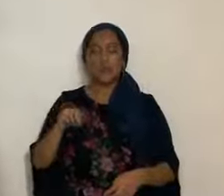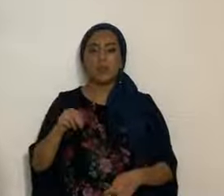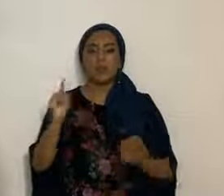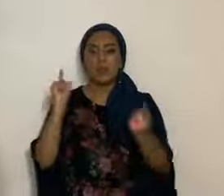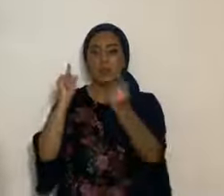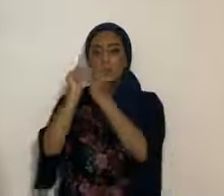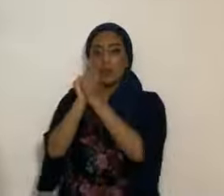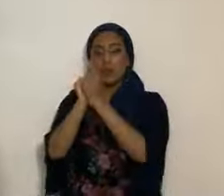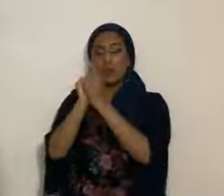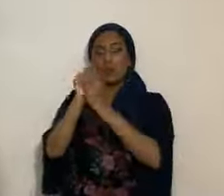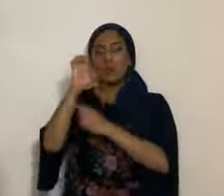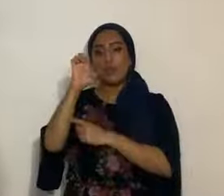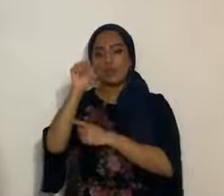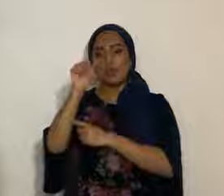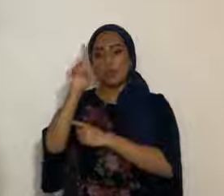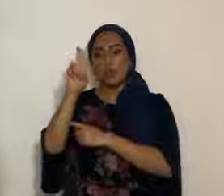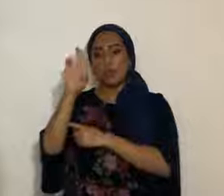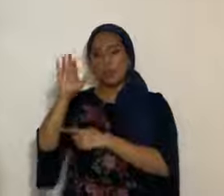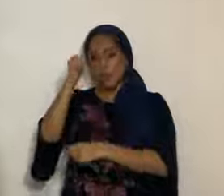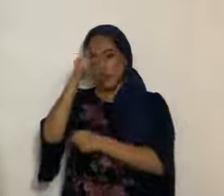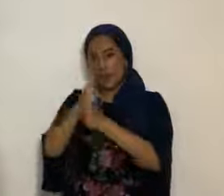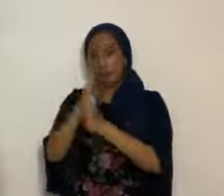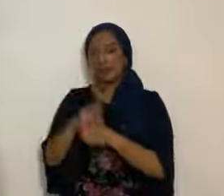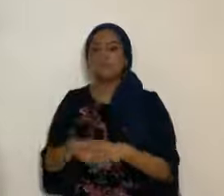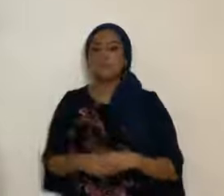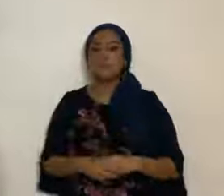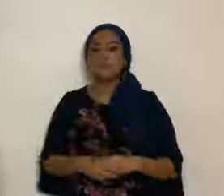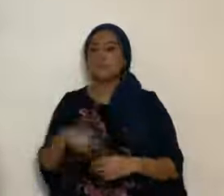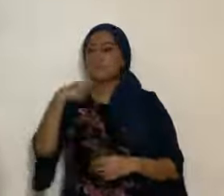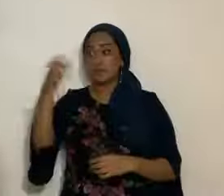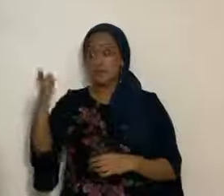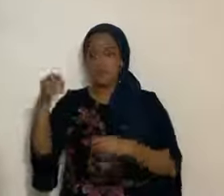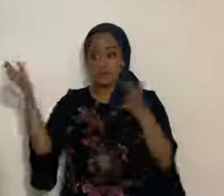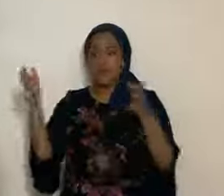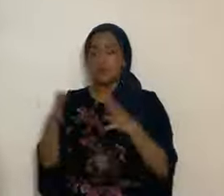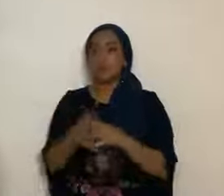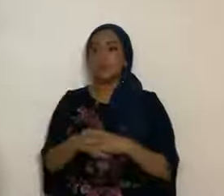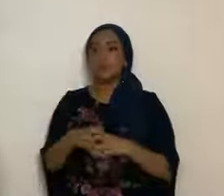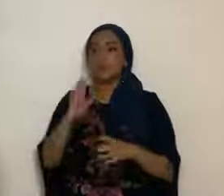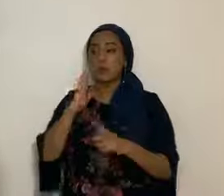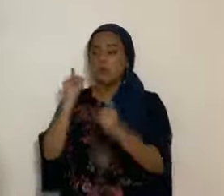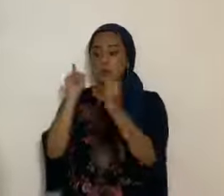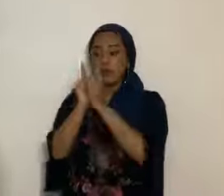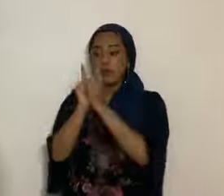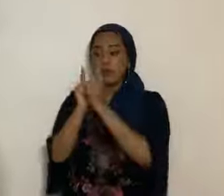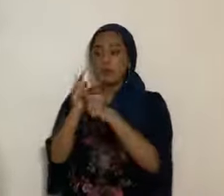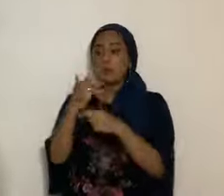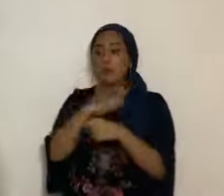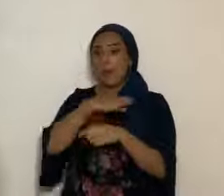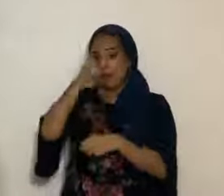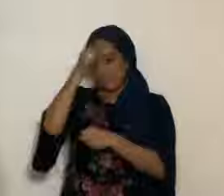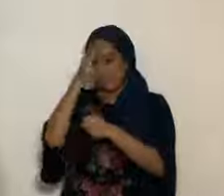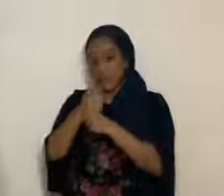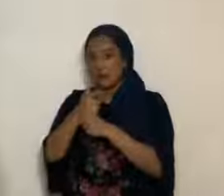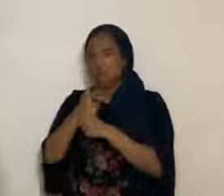a la tierra de Seir, campo de Edom. Y les mandó diciendo: así diréis a mi señor Esaú: así dice tu siervo